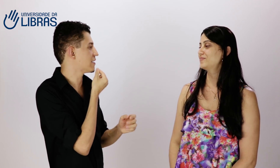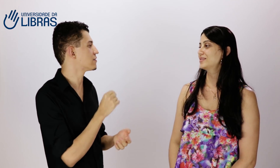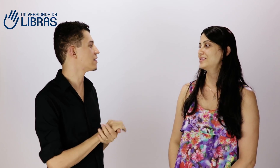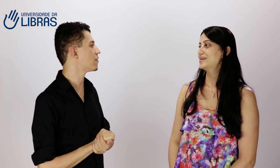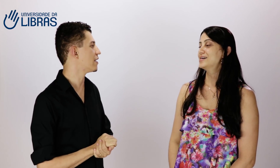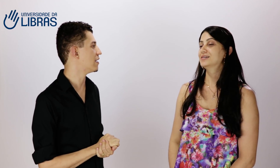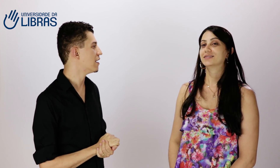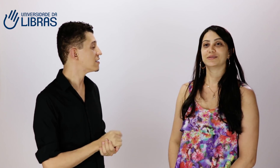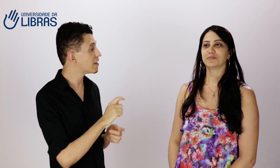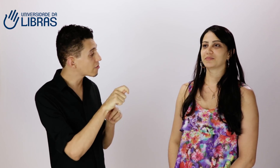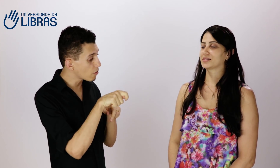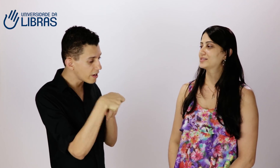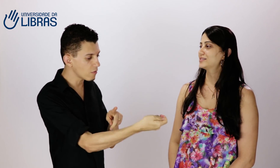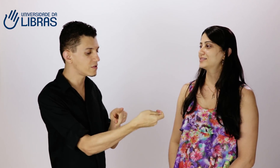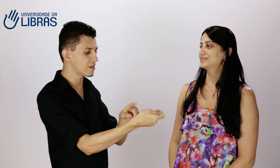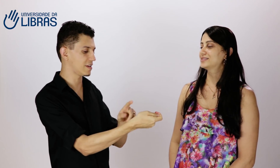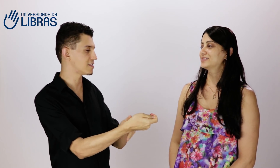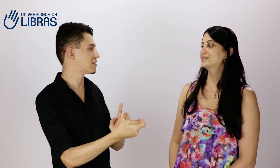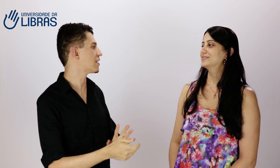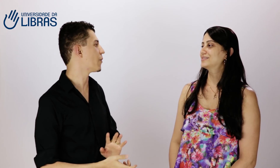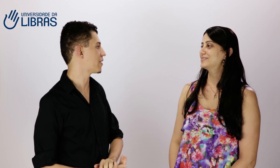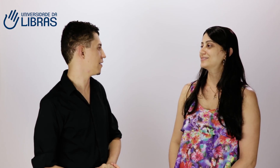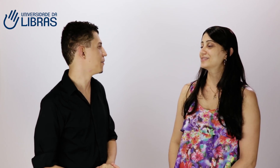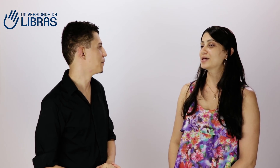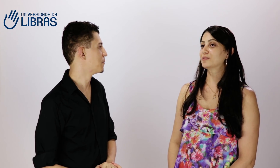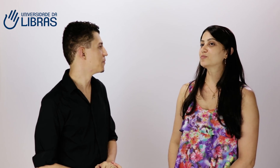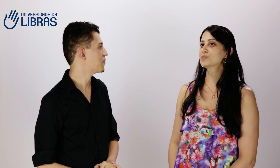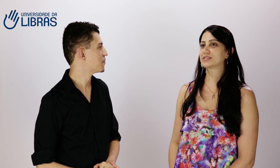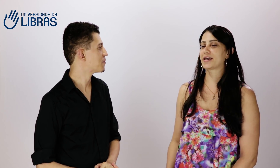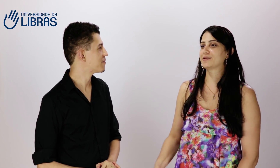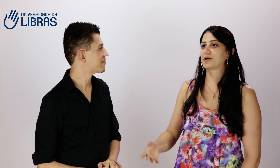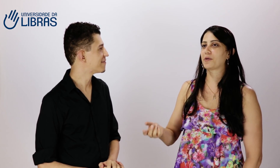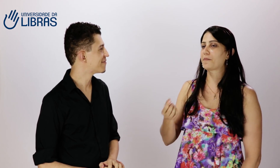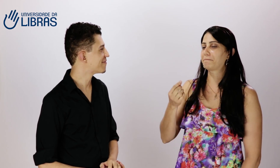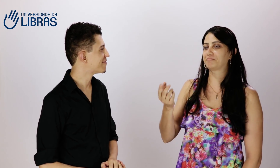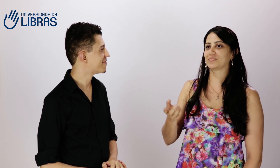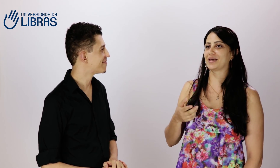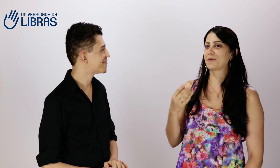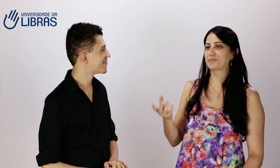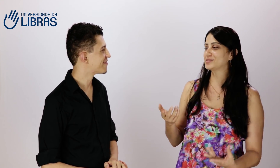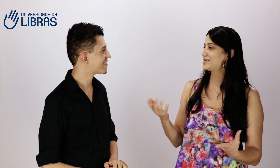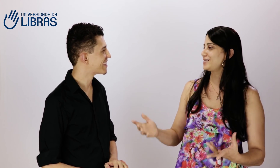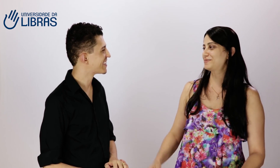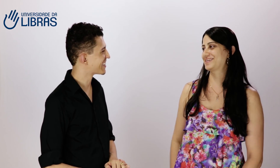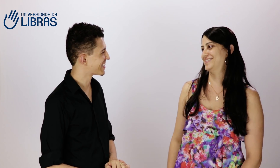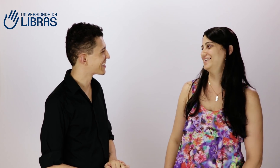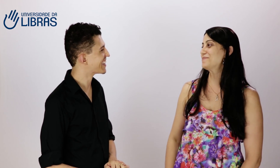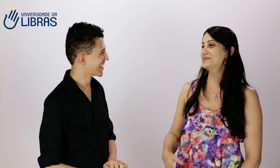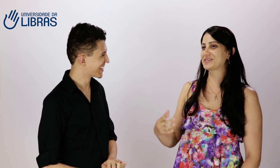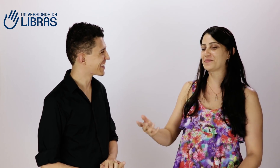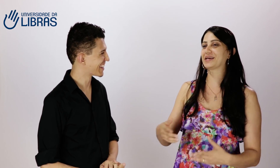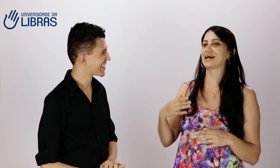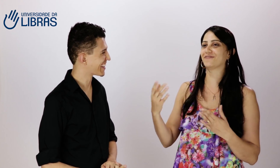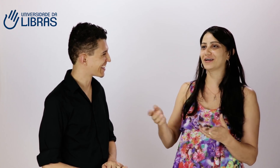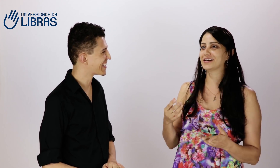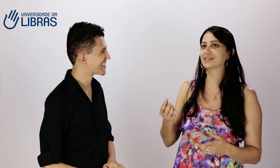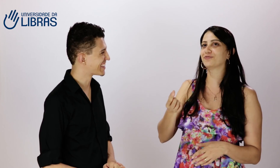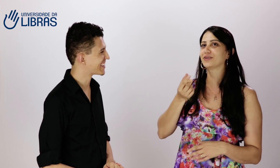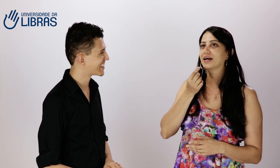era o sinal dele? Sendo que eu não disse esse sinal aqui. Não sei, eu não sei explicar. Eu percebi que tava falando e no